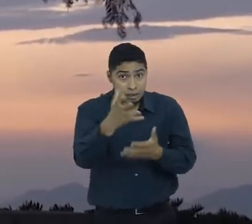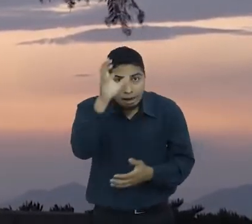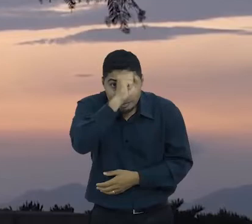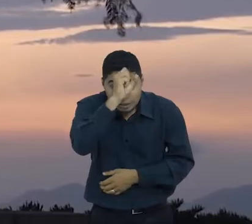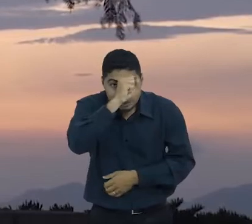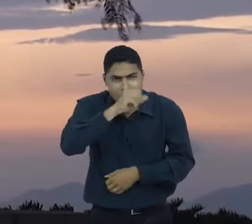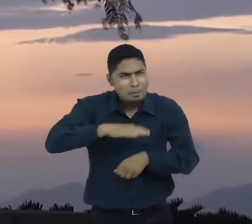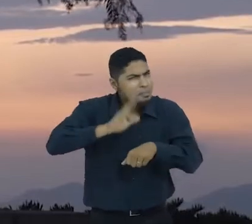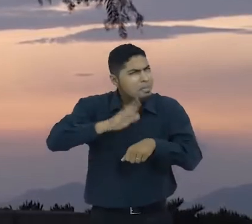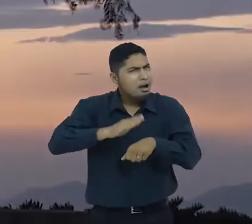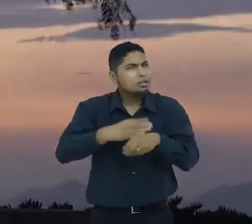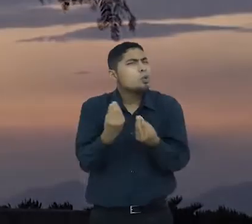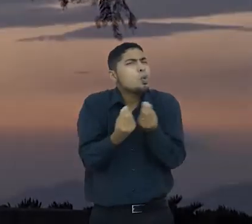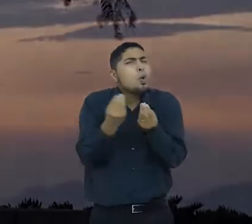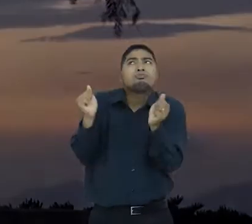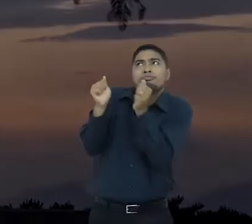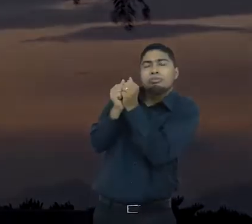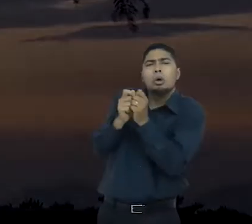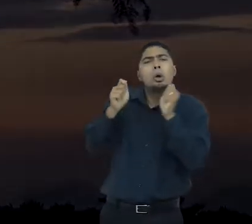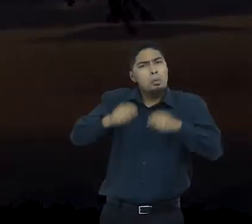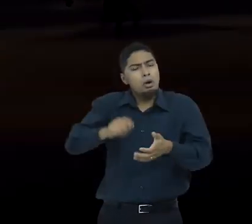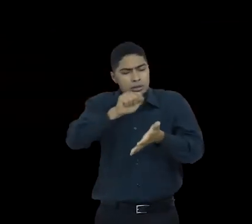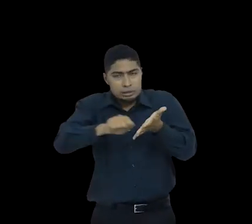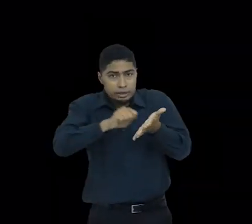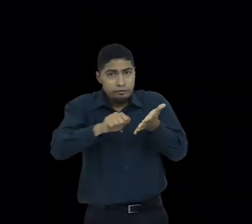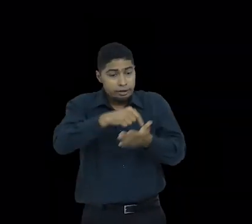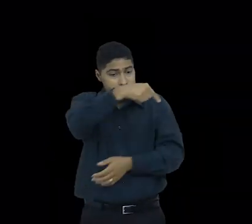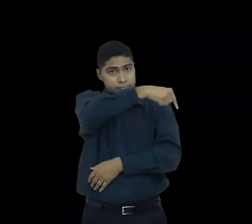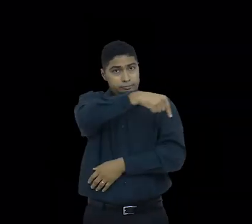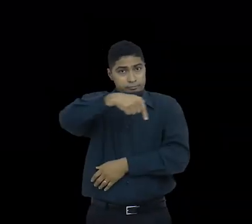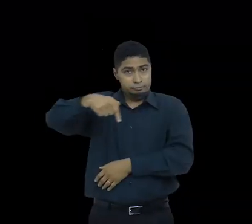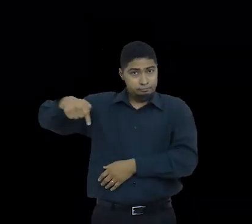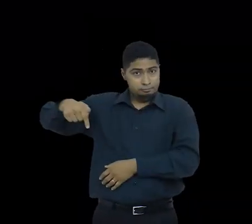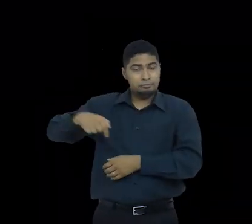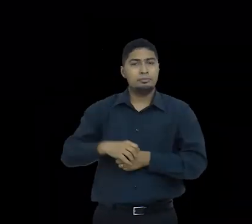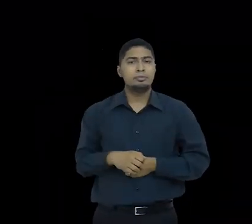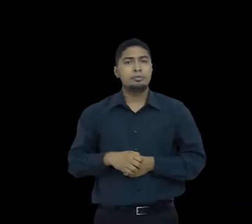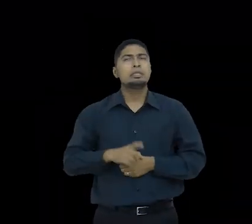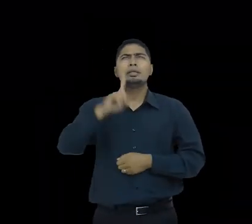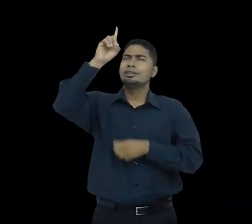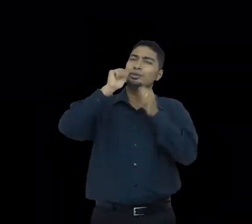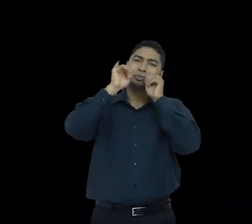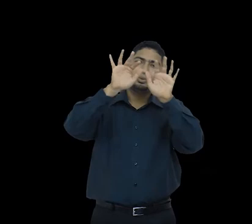aprender mais sobre como andar com Deus, escreva para o endereço abaixo e que Deus o abençoe.